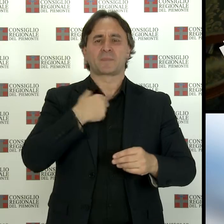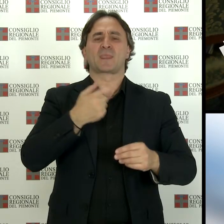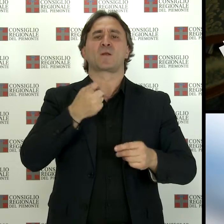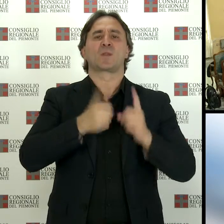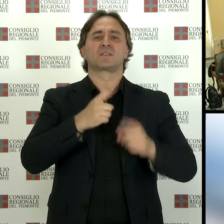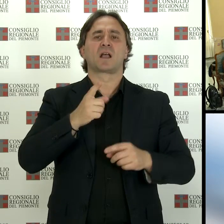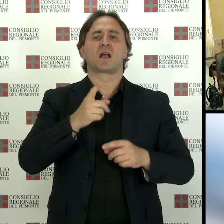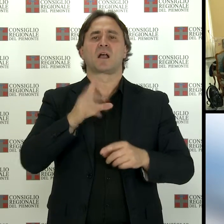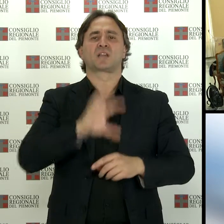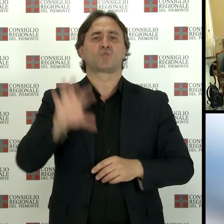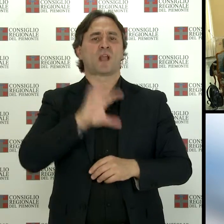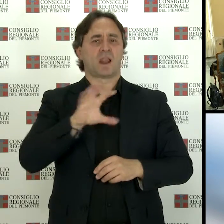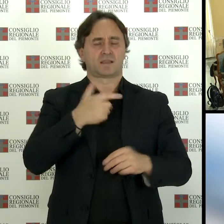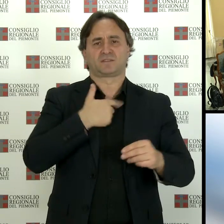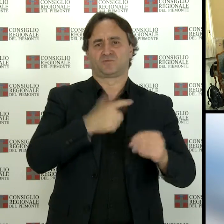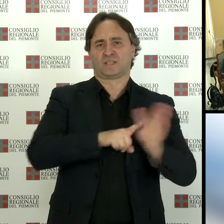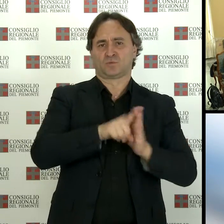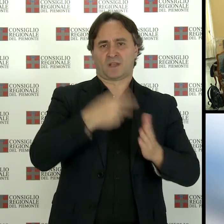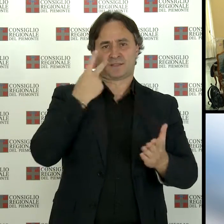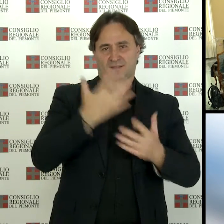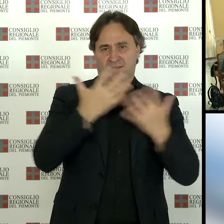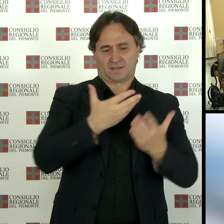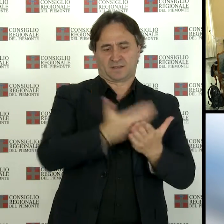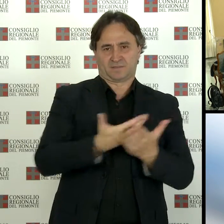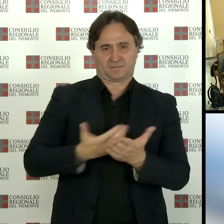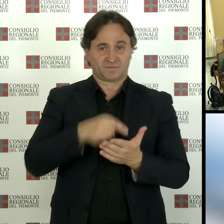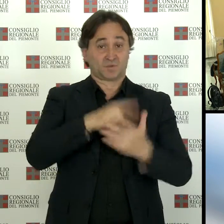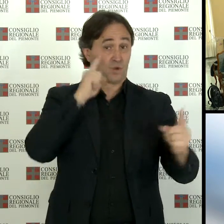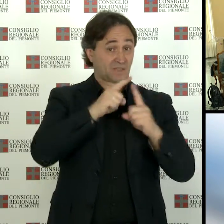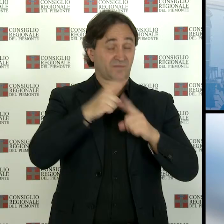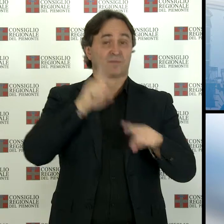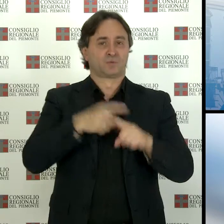politiche regionali, partendo dagli obiettivi e dalle risorse a disposizione.